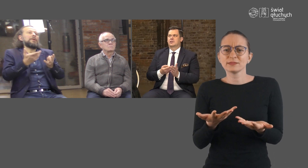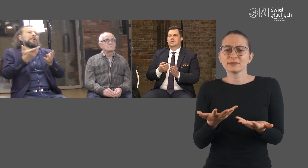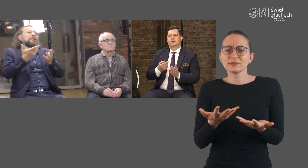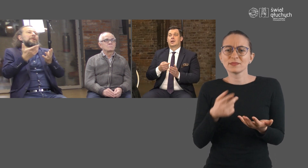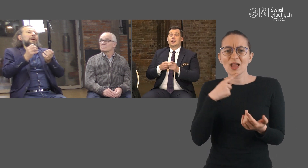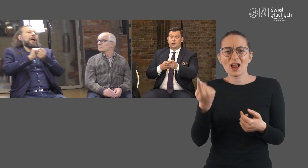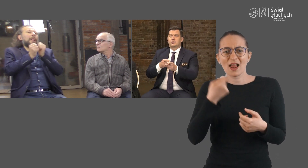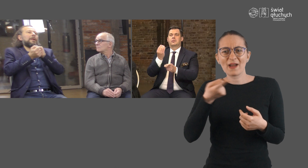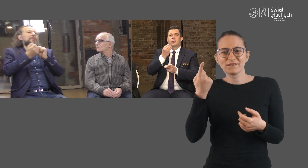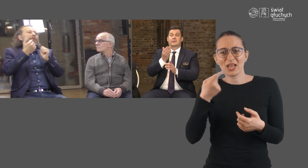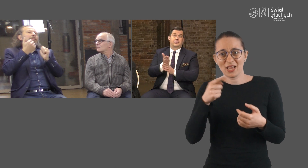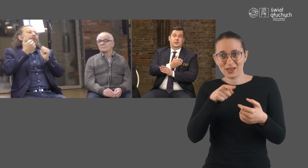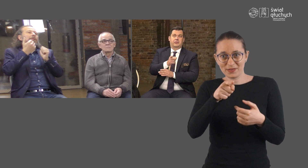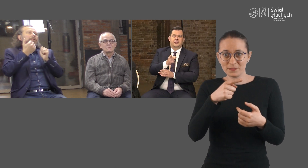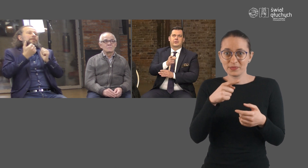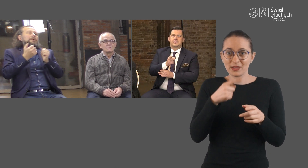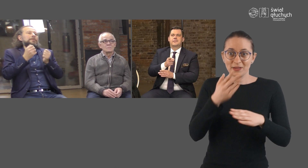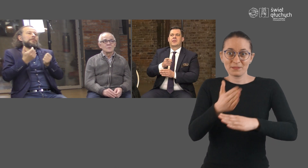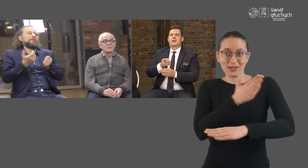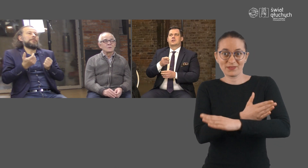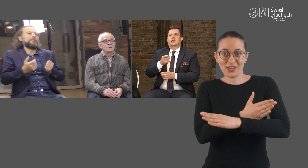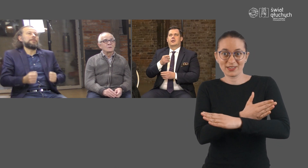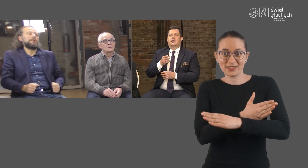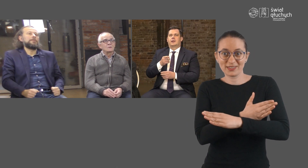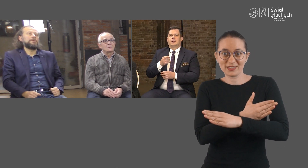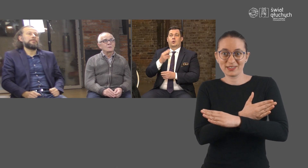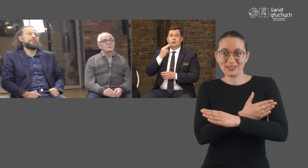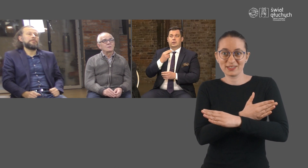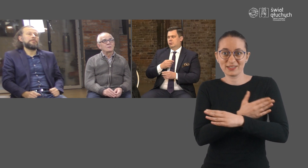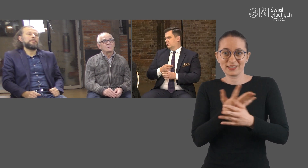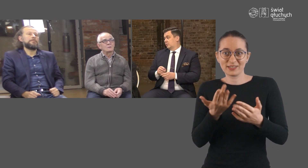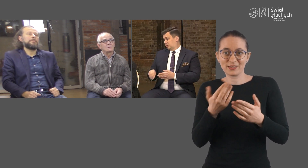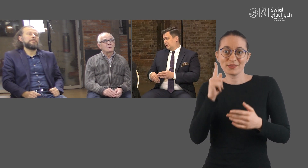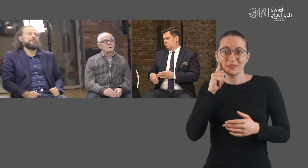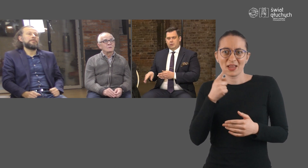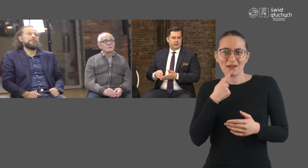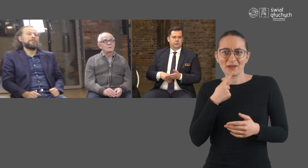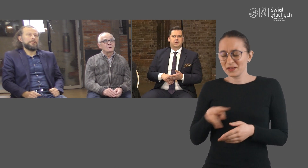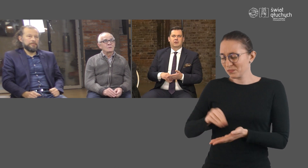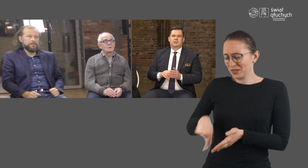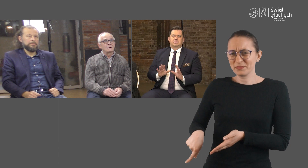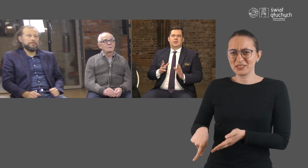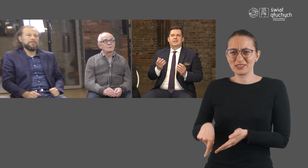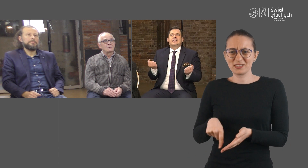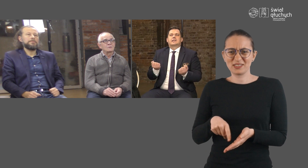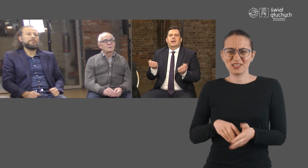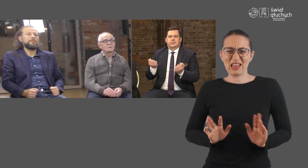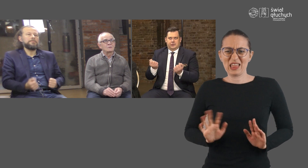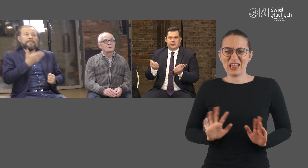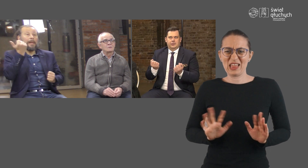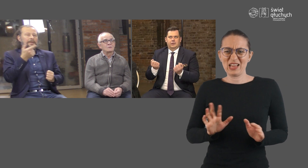Często się zdarza, że na przykład to, co Mora wcześniej powiedziałeś, nie? Że głuchy, pisałeś? Dobra, jak piszę.